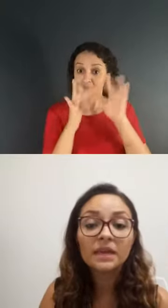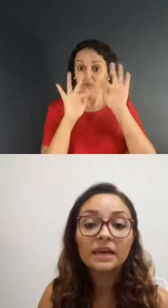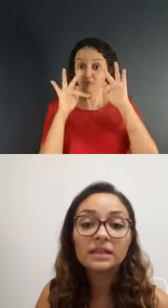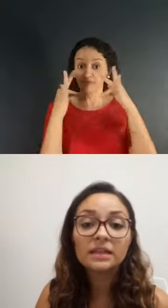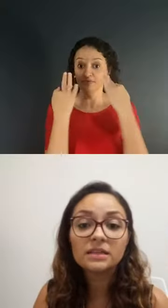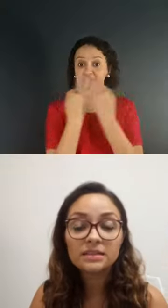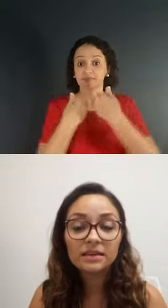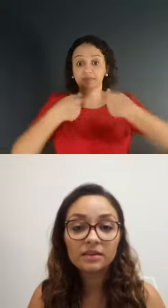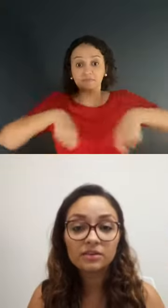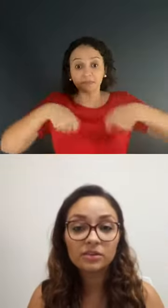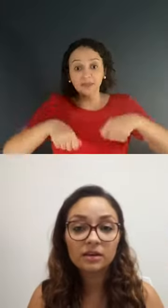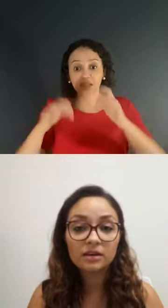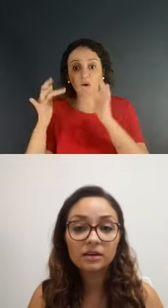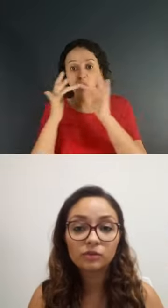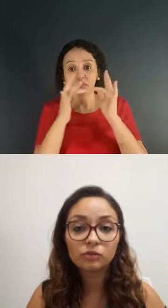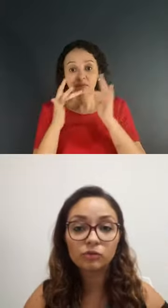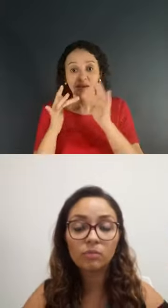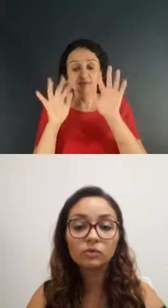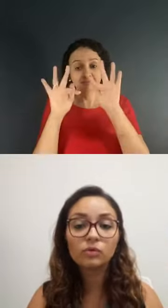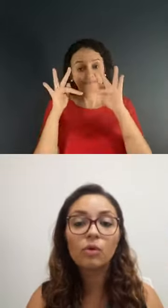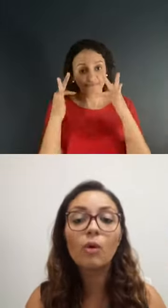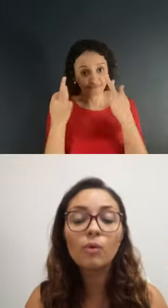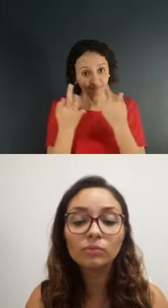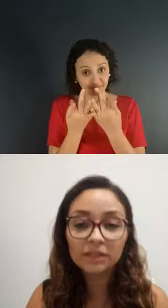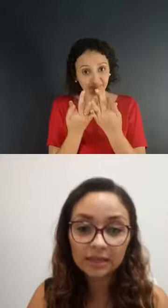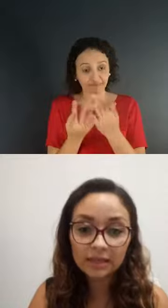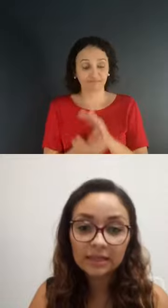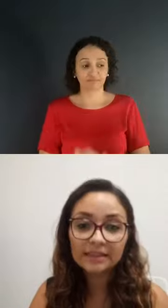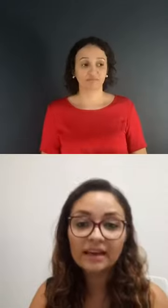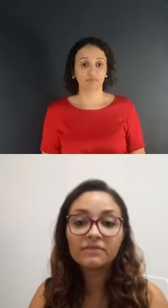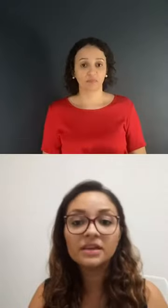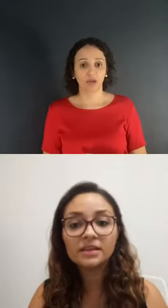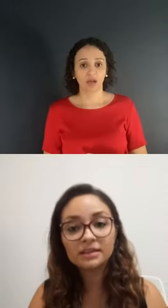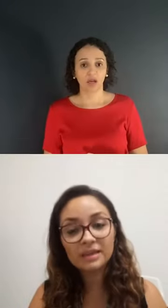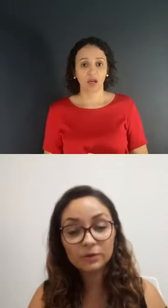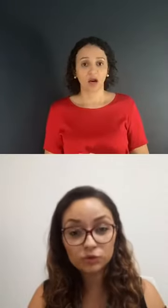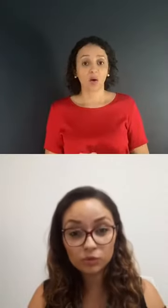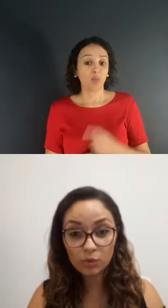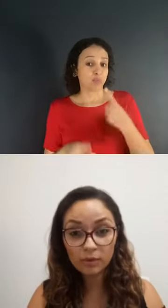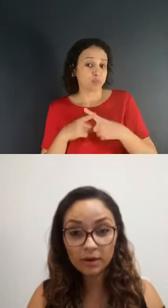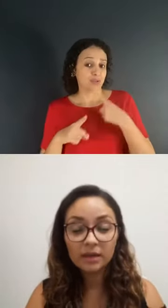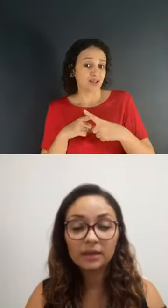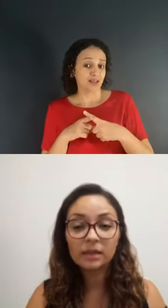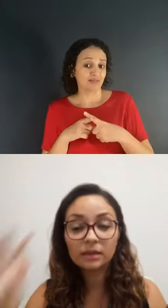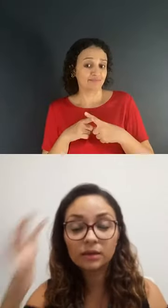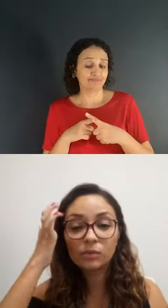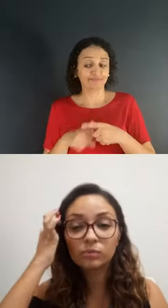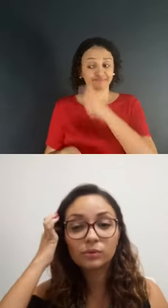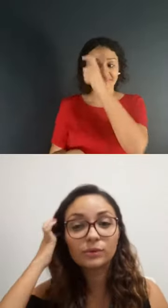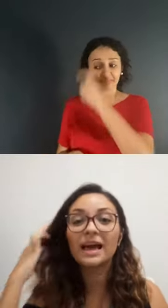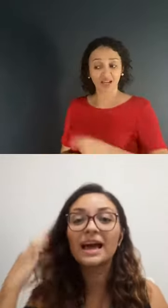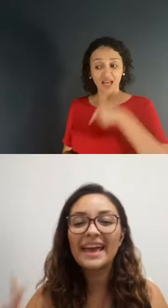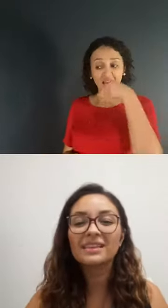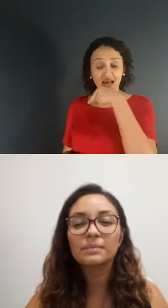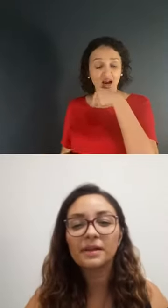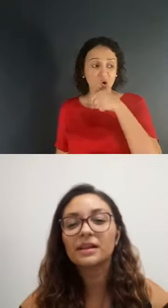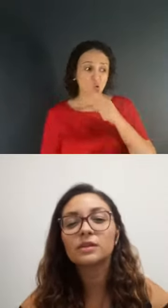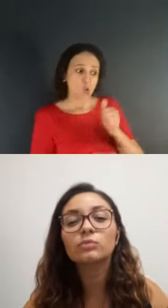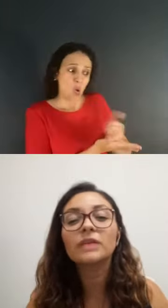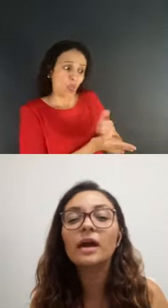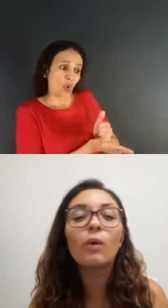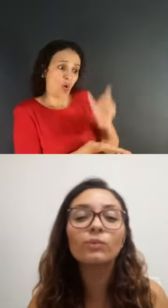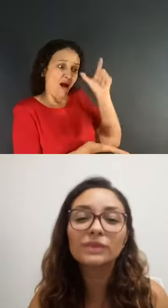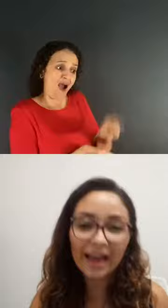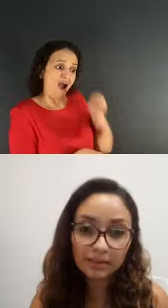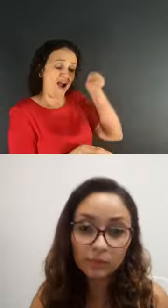companheiro ele esteja tomando conta da vida dessa pessoa e tentando controlar ela para que ela